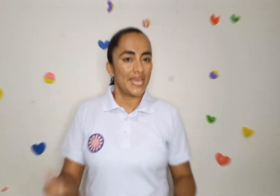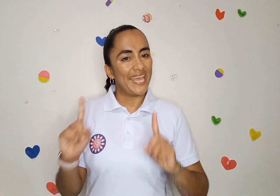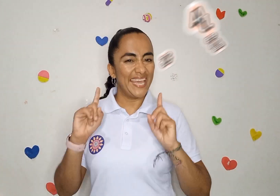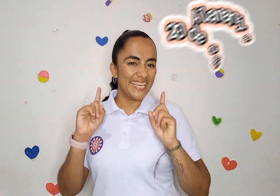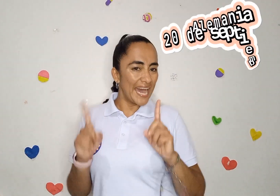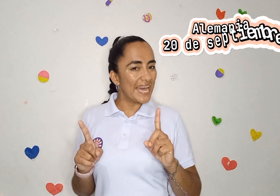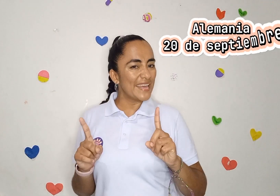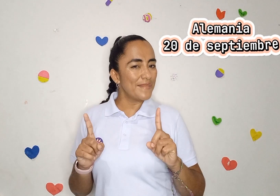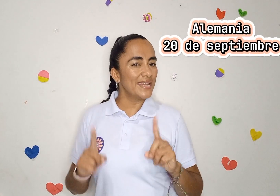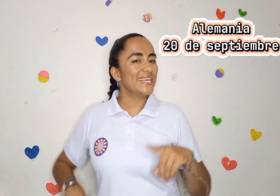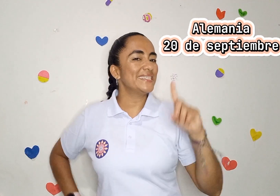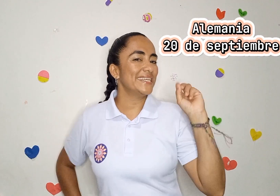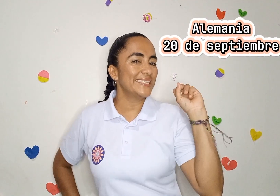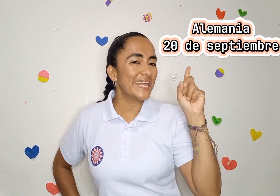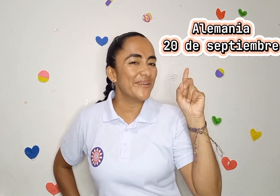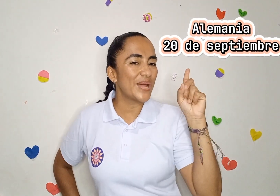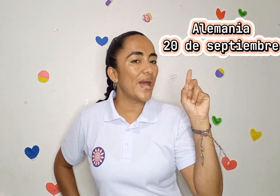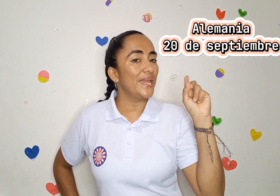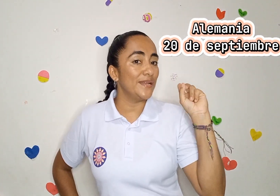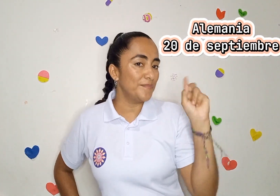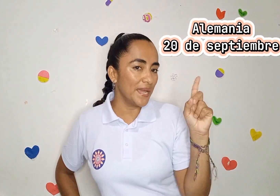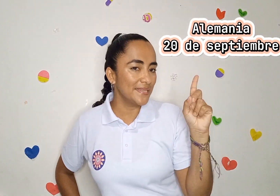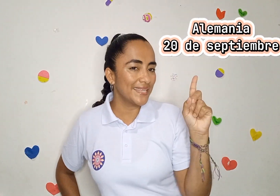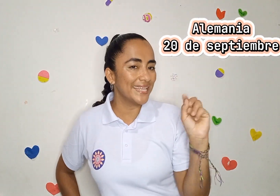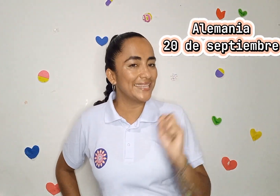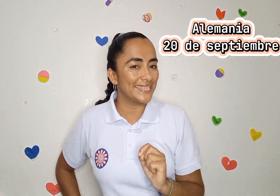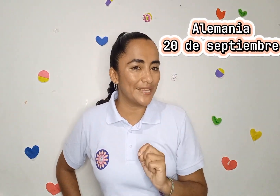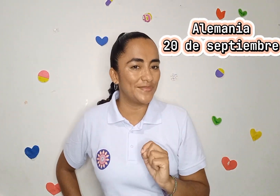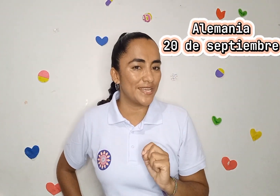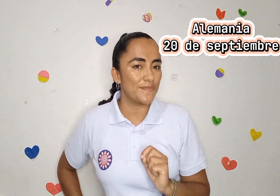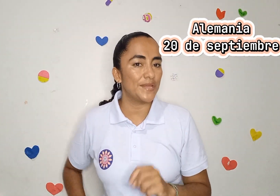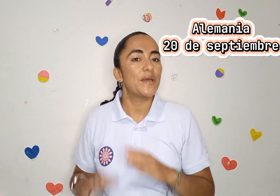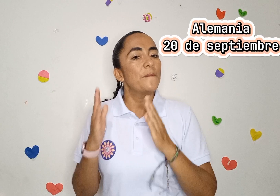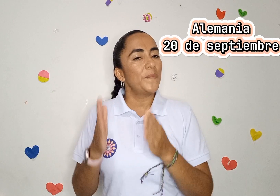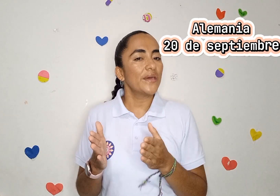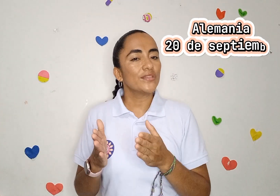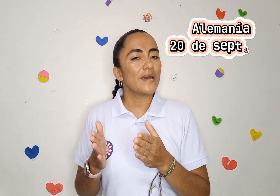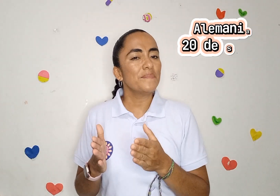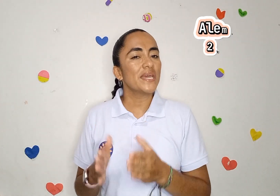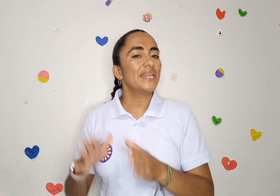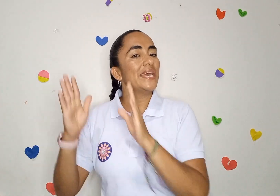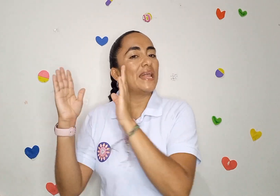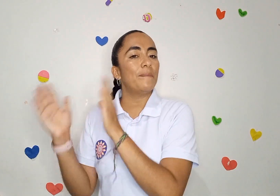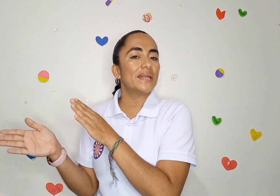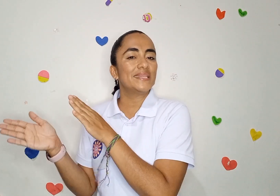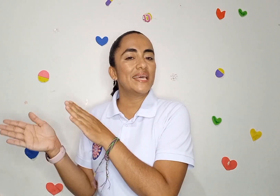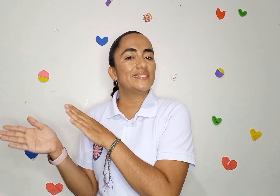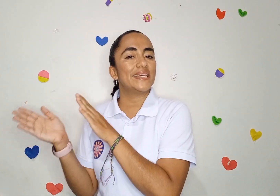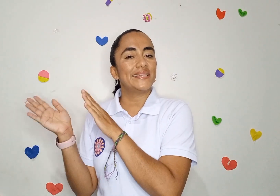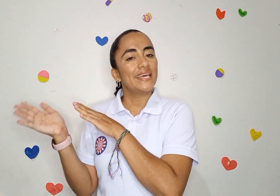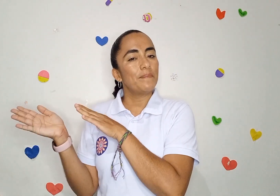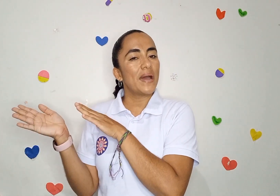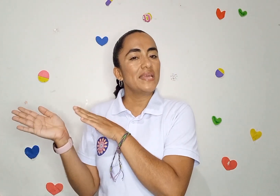En Alemania se celebra el 20 de septiembre, pero también en la parte este del país